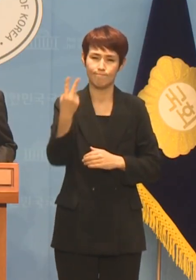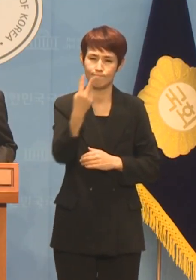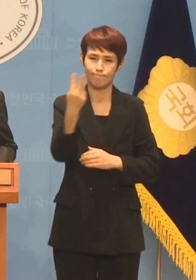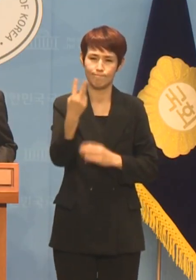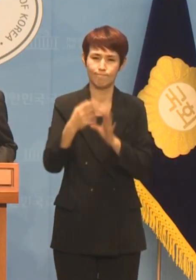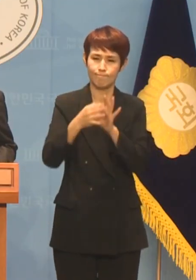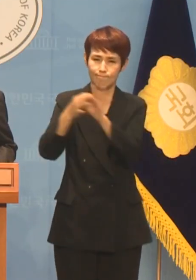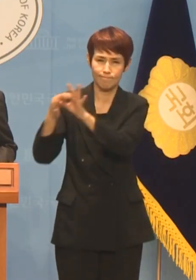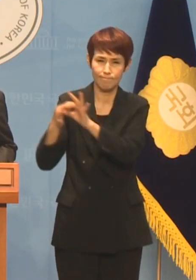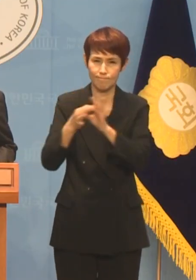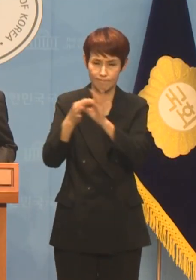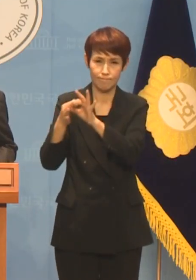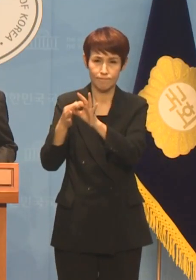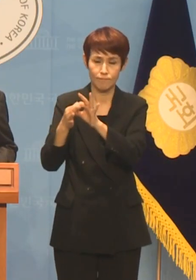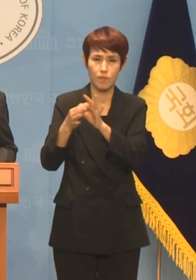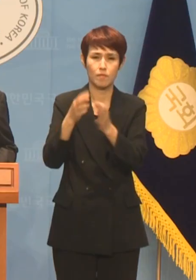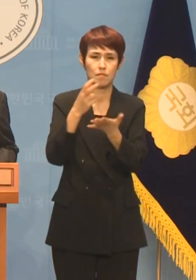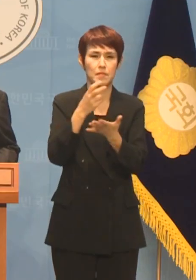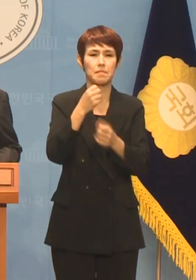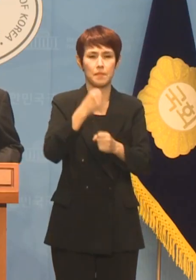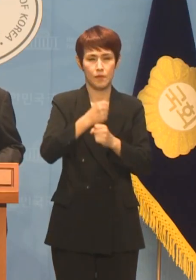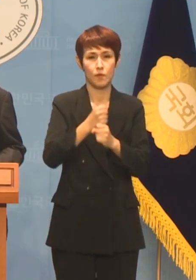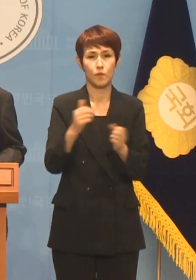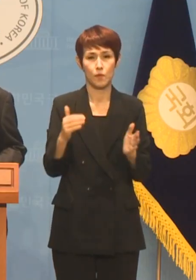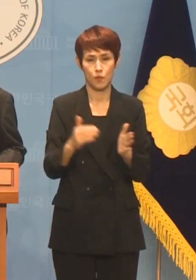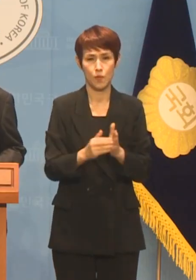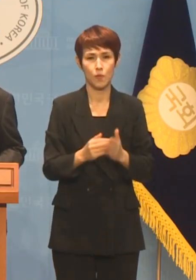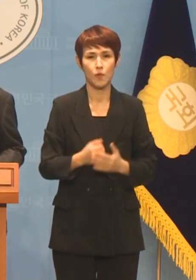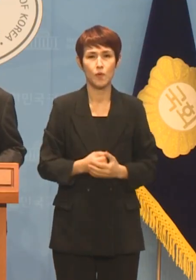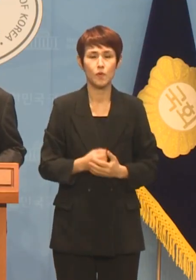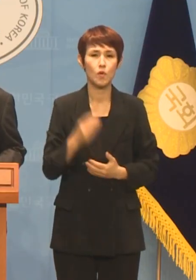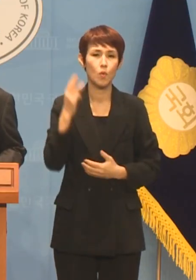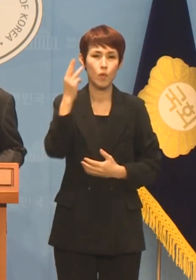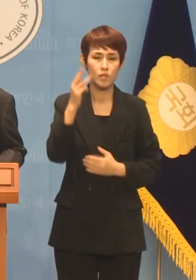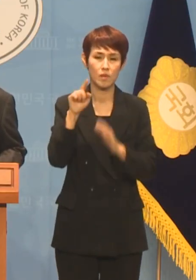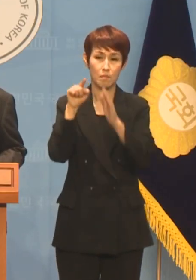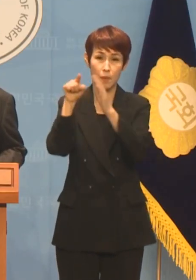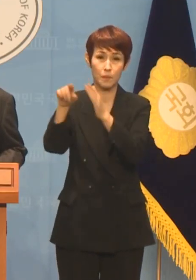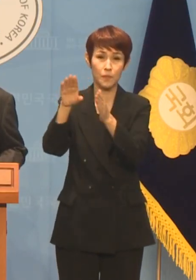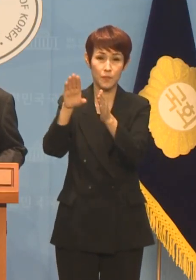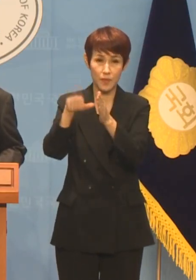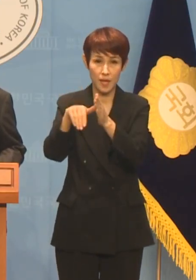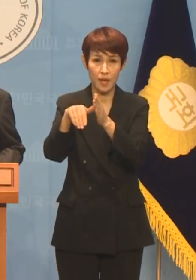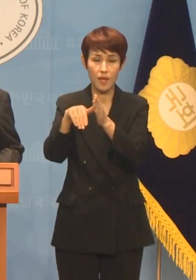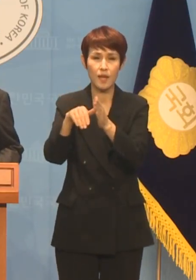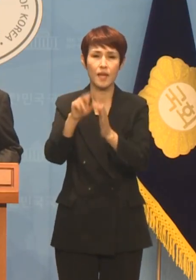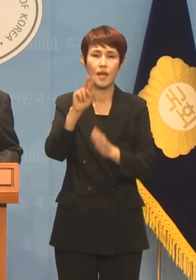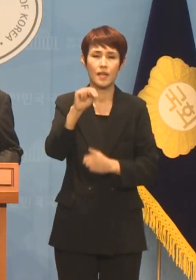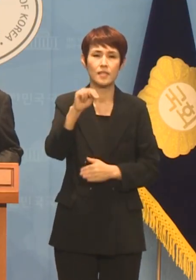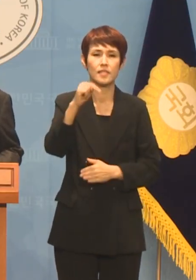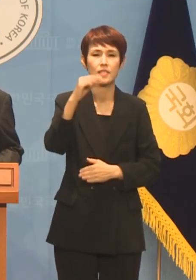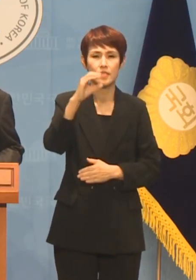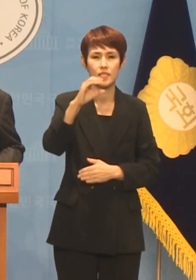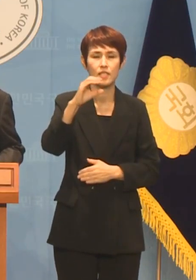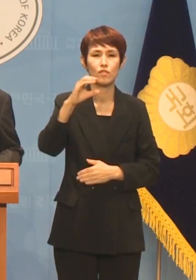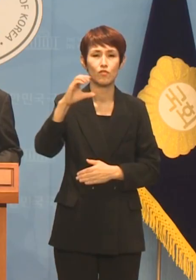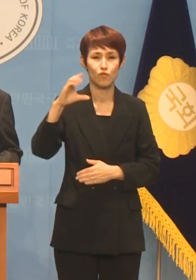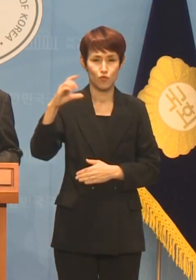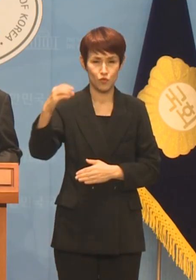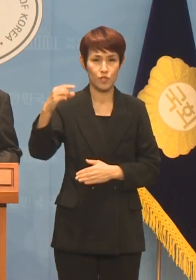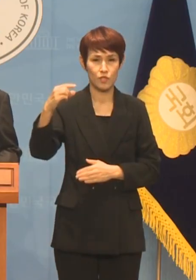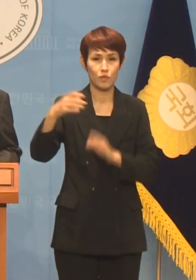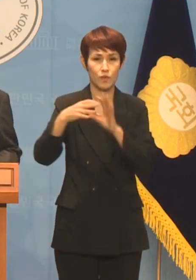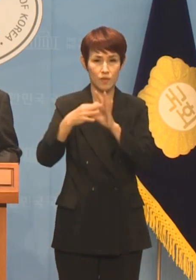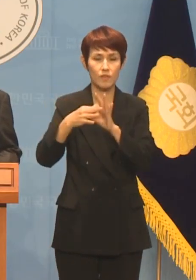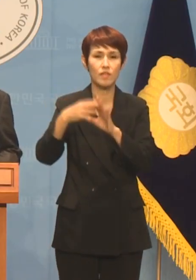전 2023년 4월 달 워싱턴 방문 당시 창설된 NCG 그룹의 성과를